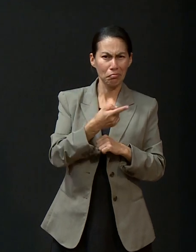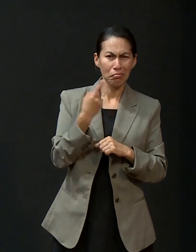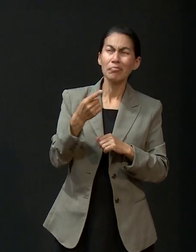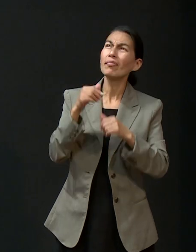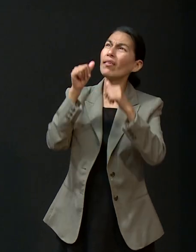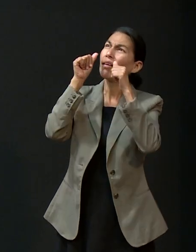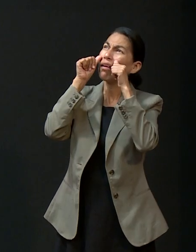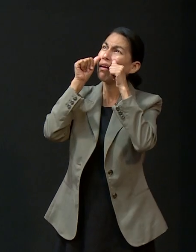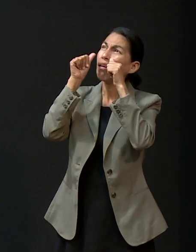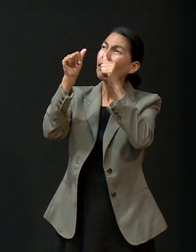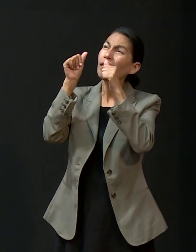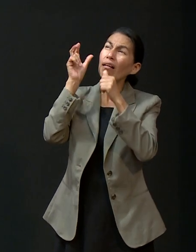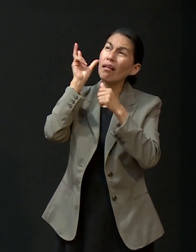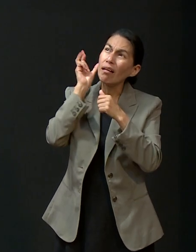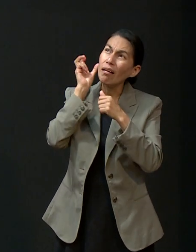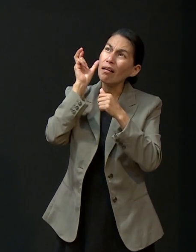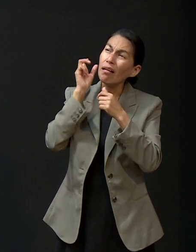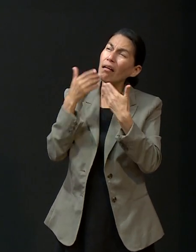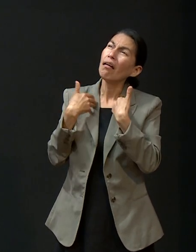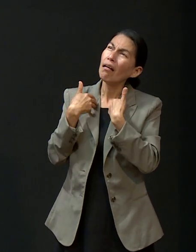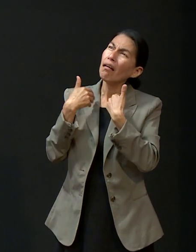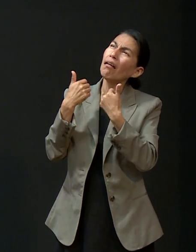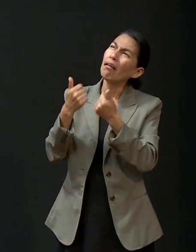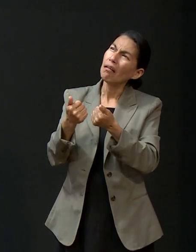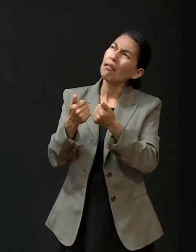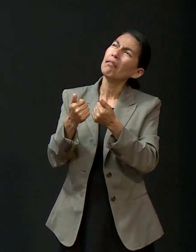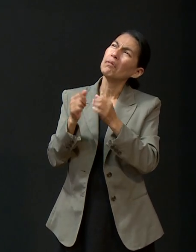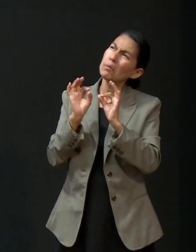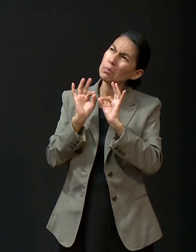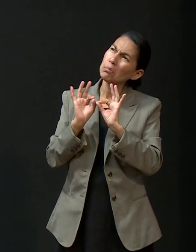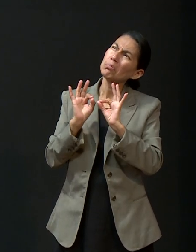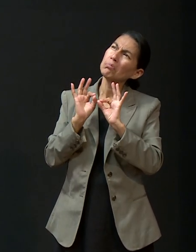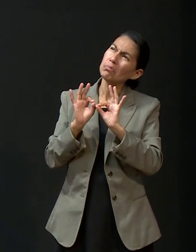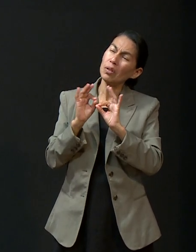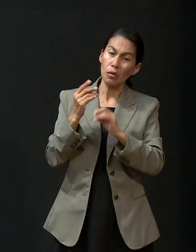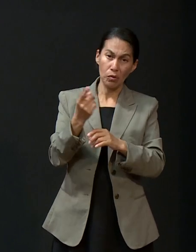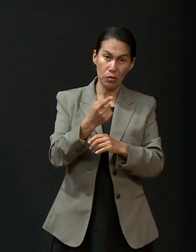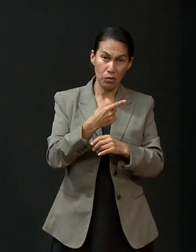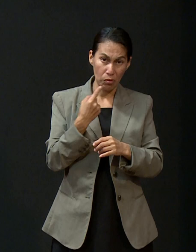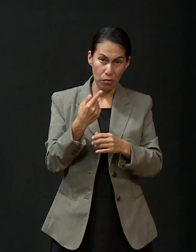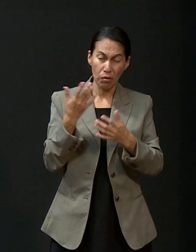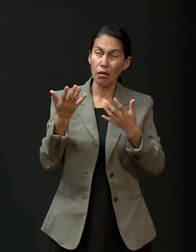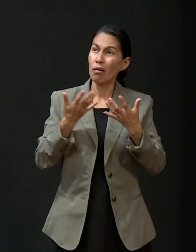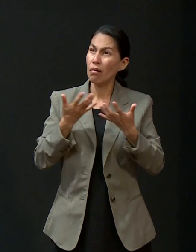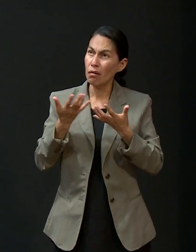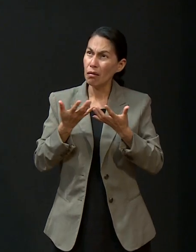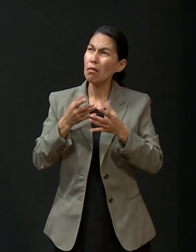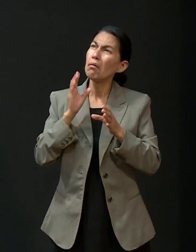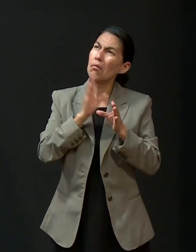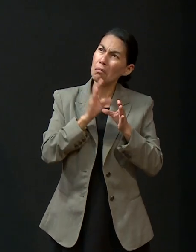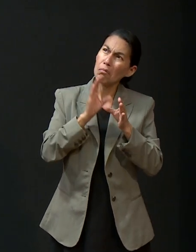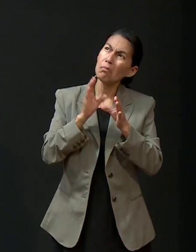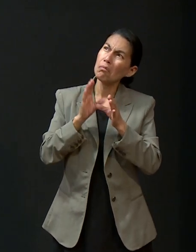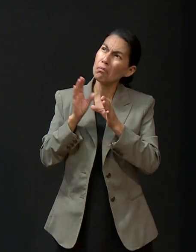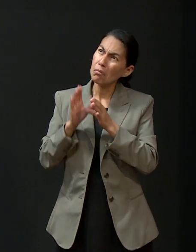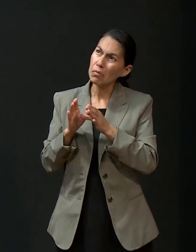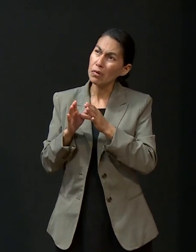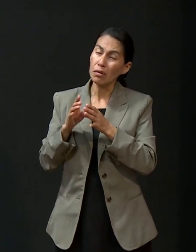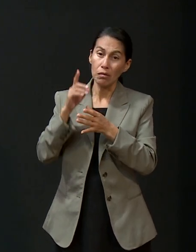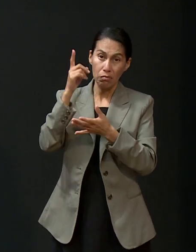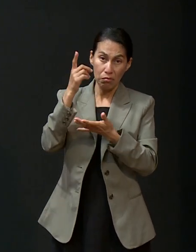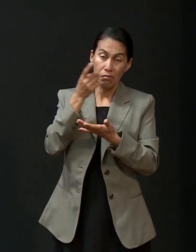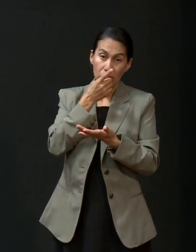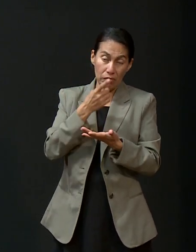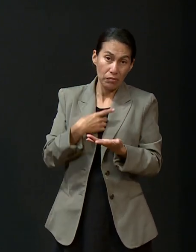nos va a desamparar Debemos escuchar su voz Aún en medio del sufrimiento Y la enfermedad Para poner en acción Los